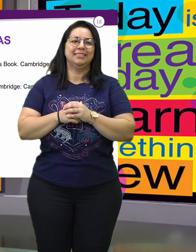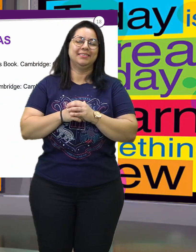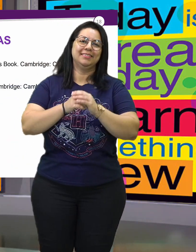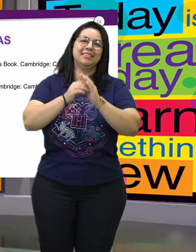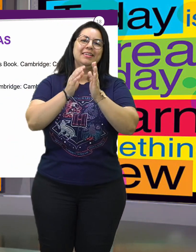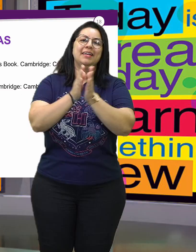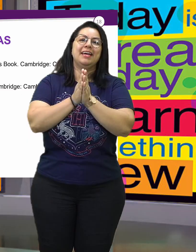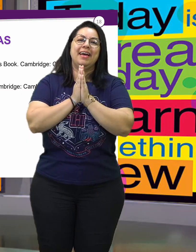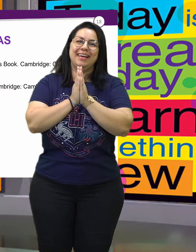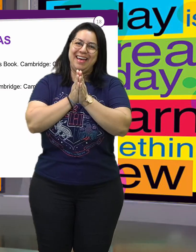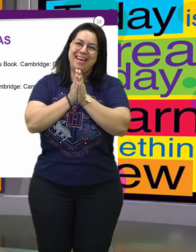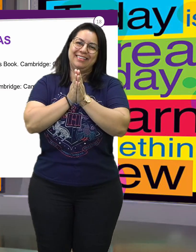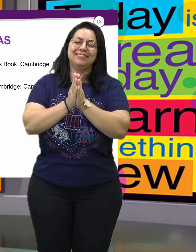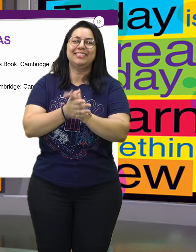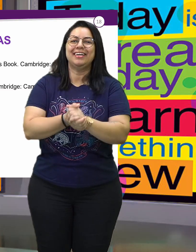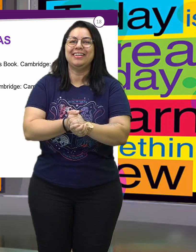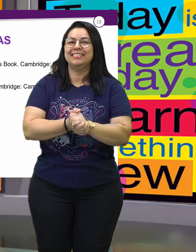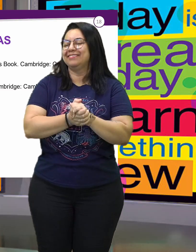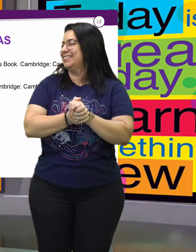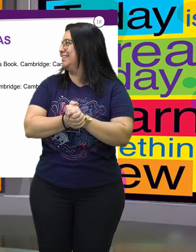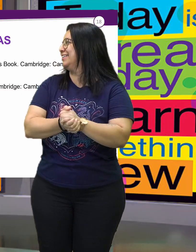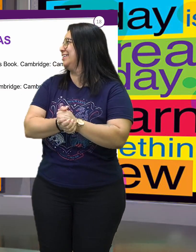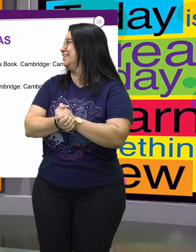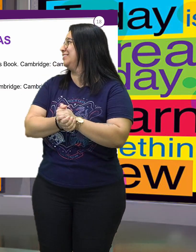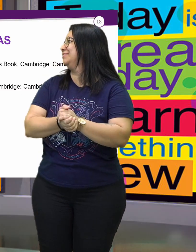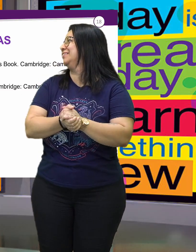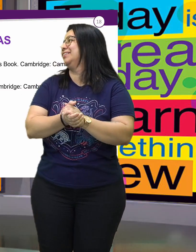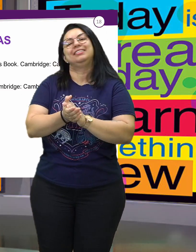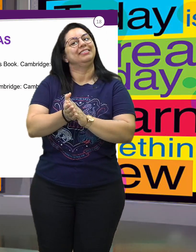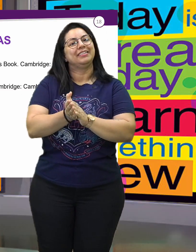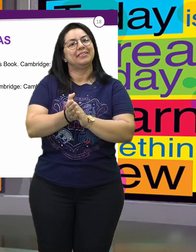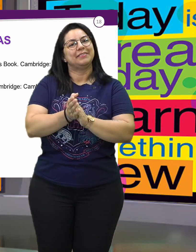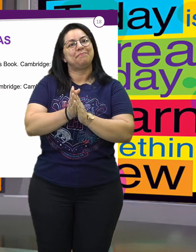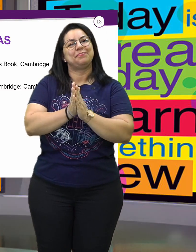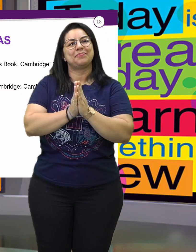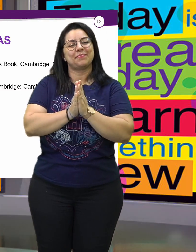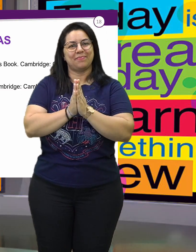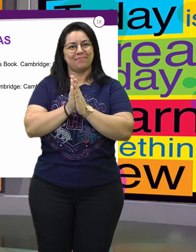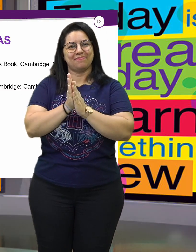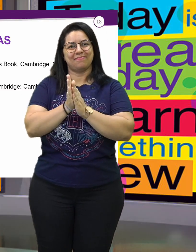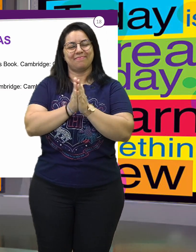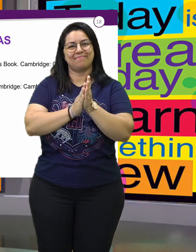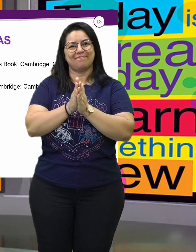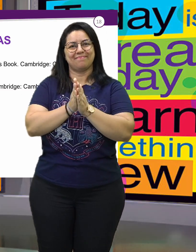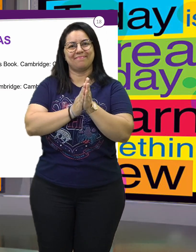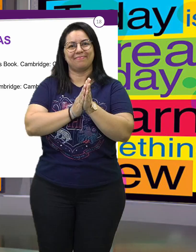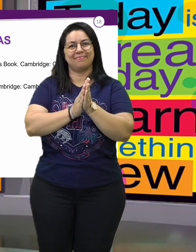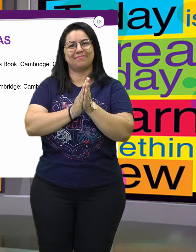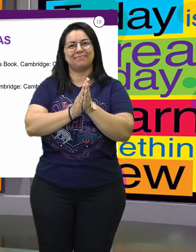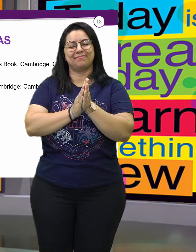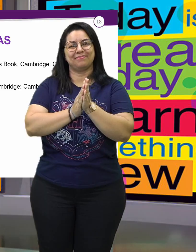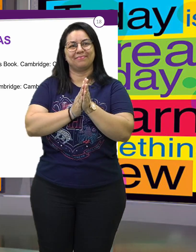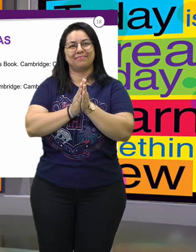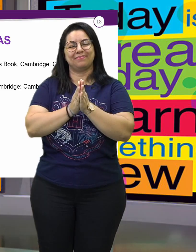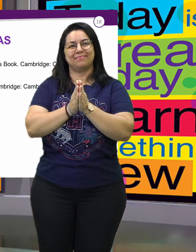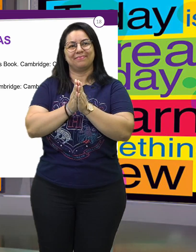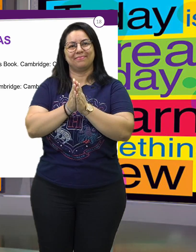tem essa licença poética, né? É isso, gente. Vamos ter a revisão ainda, tá? Pera lá, pra quem não entendeu muito, revisão aí pra